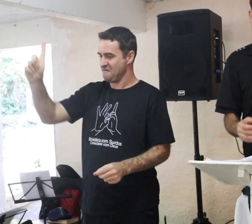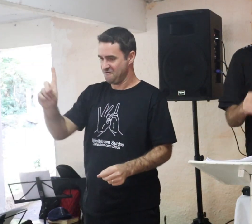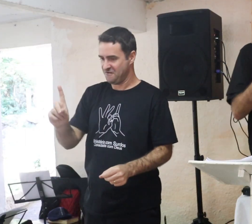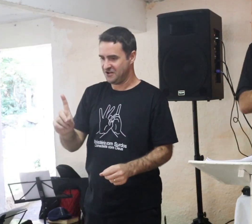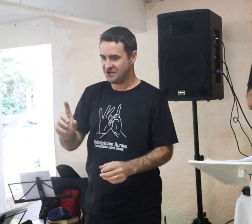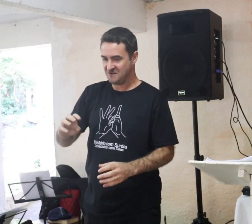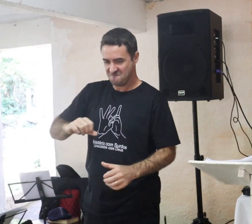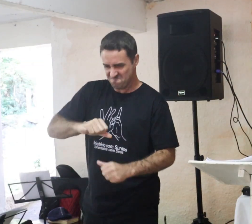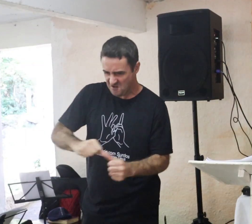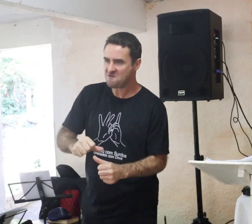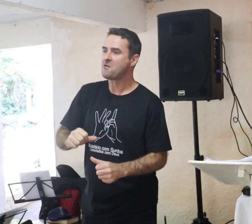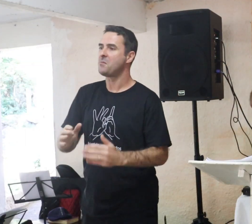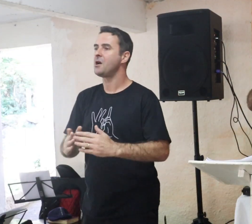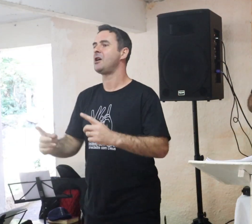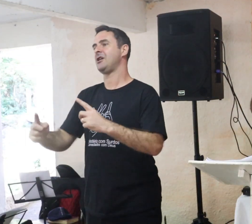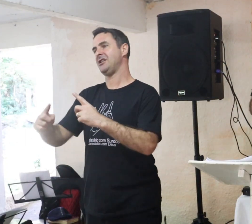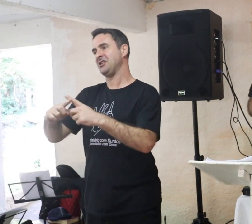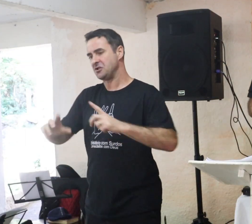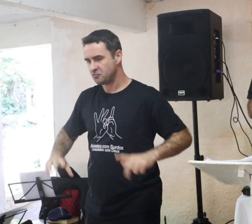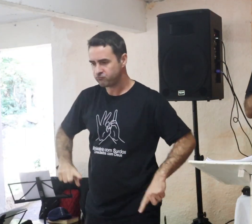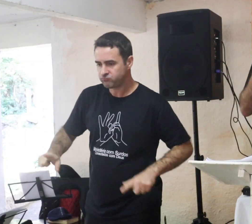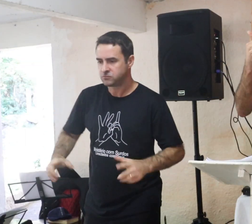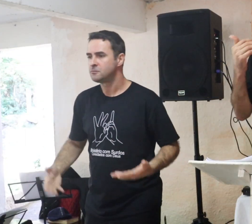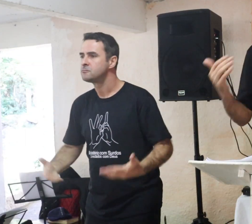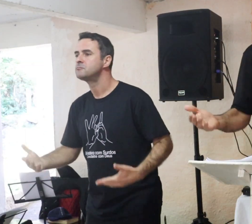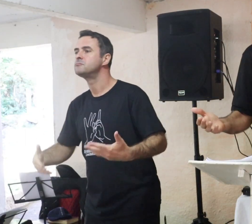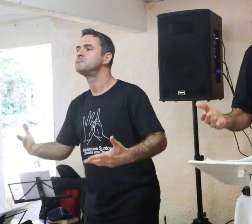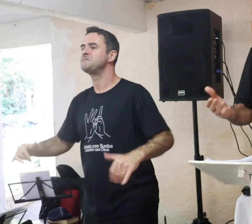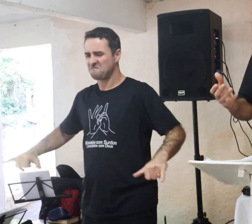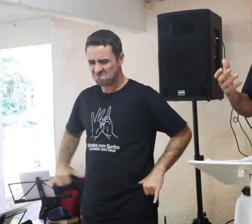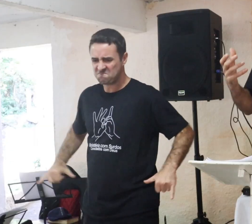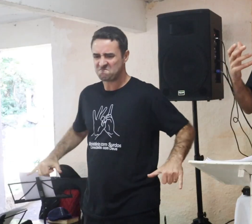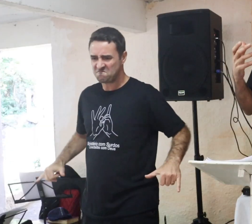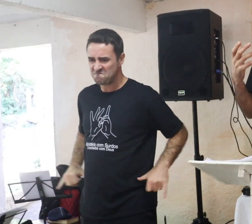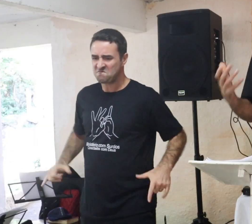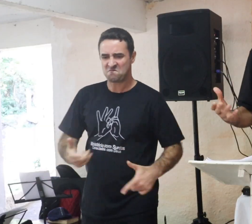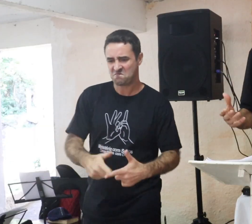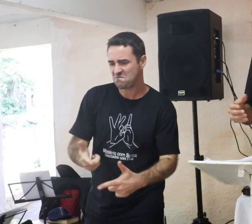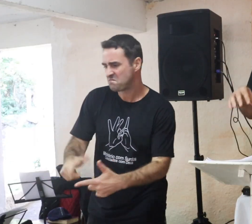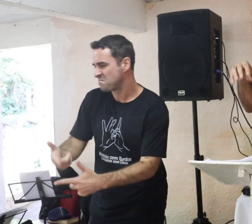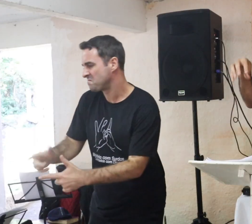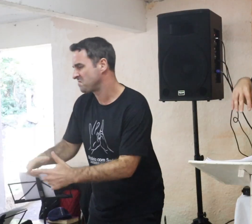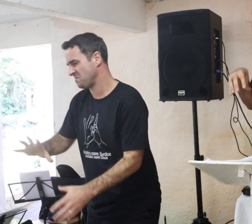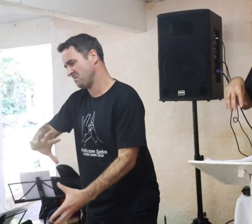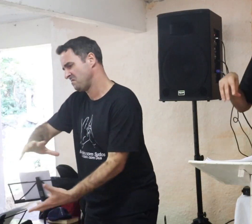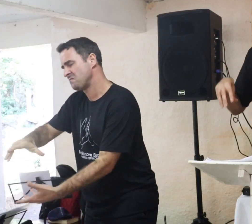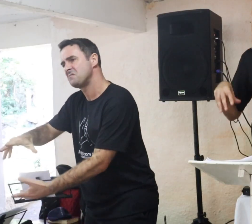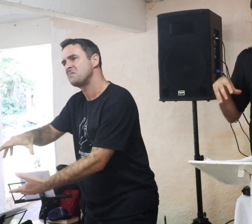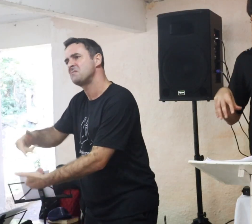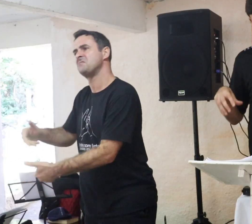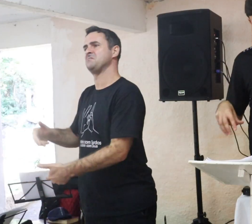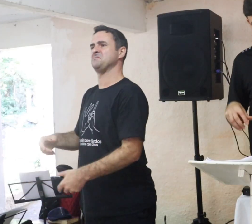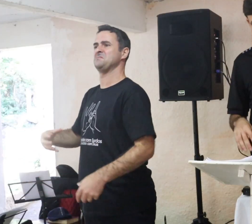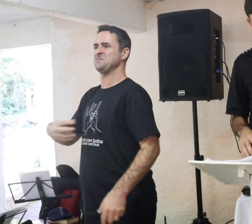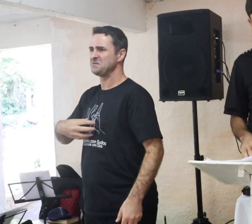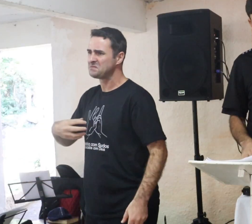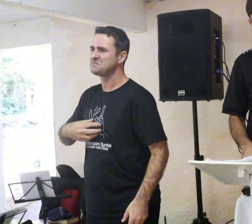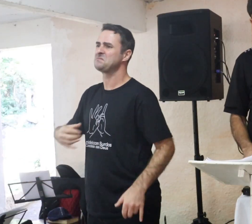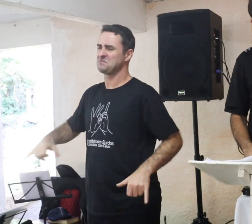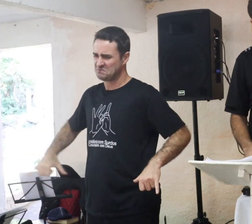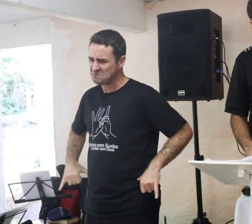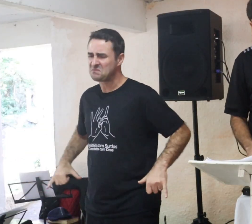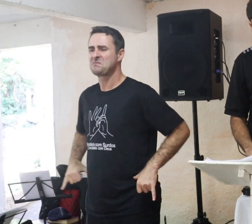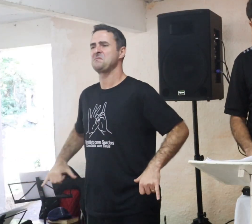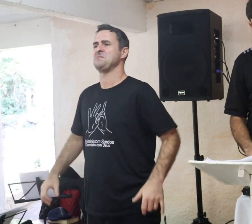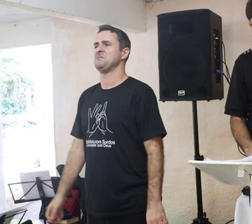militante que luta e sofre nesse mundo, com muitas lutas, não é isso? Muita dificuldade, como as irmãs cantaram aqui